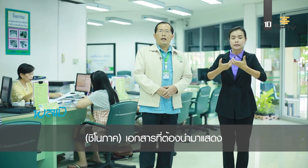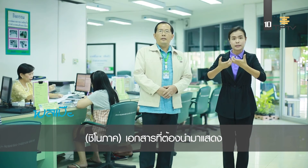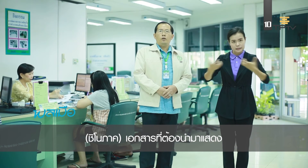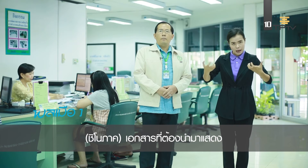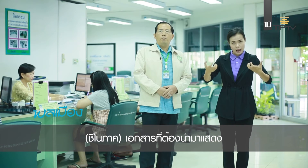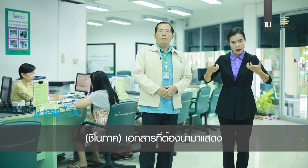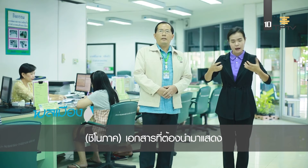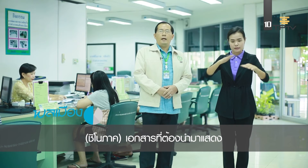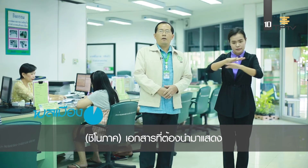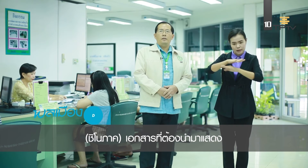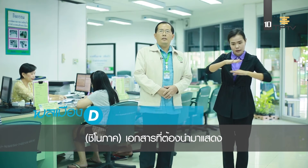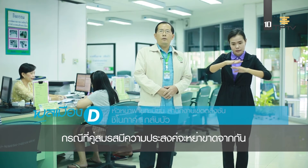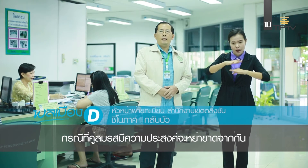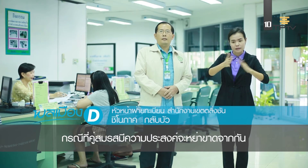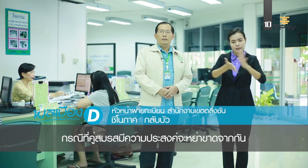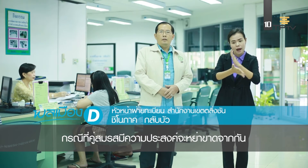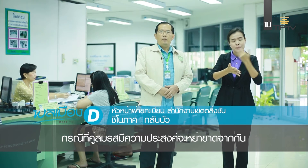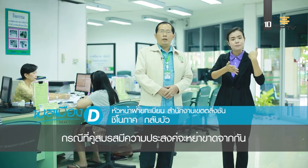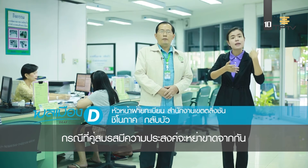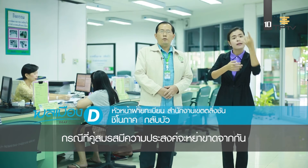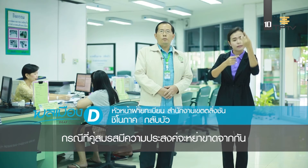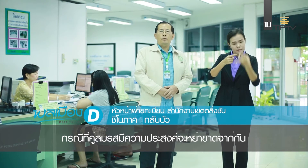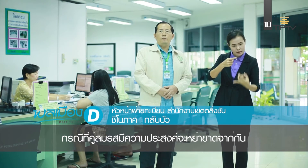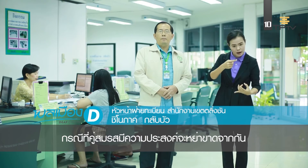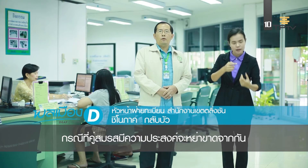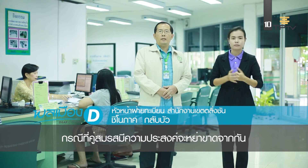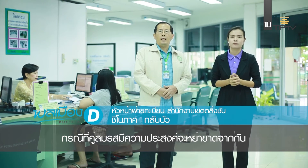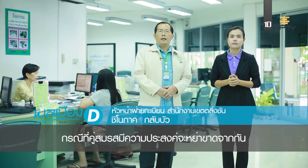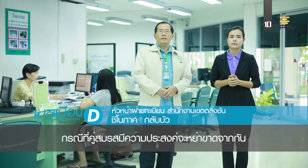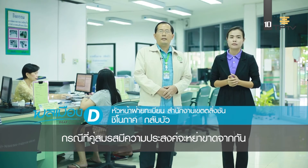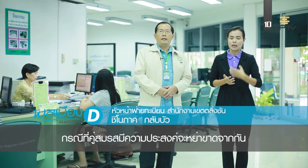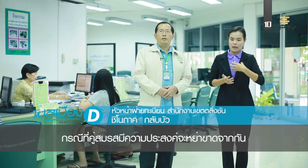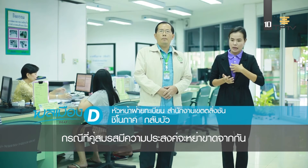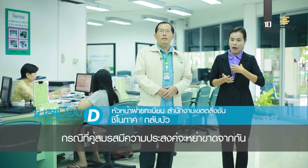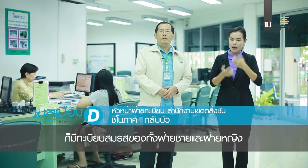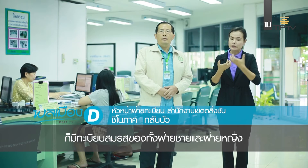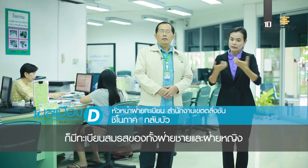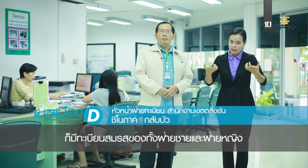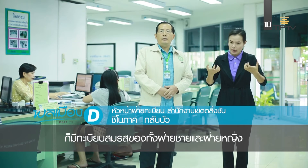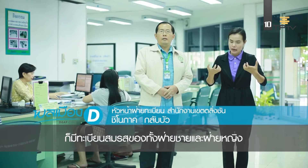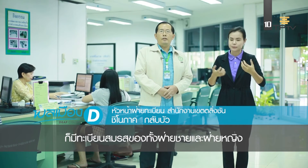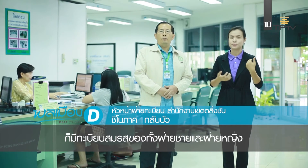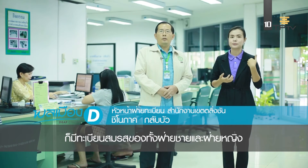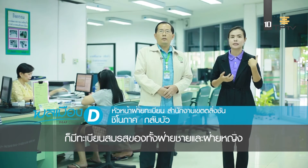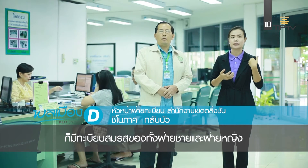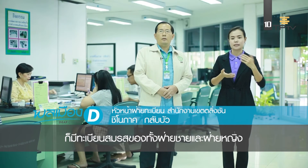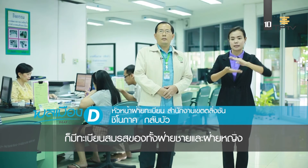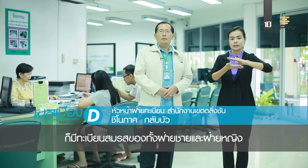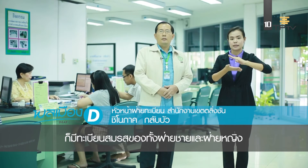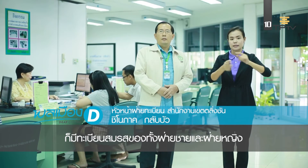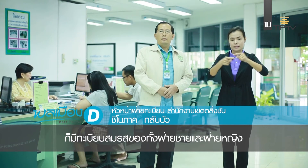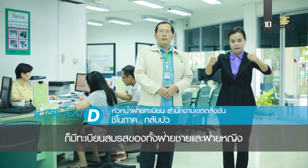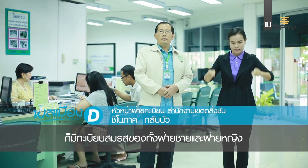เอกสารที่ต้องนำมาแสดงกรณีที่ว่ามีความคู่สมรสมีความประสงค์จะหย่าขาดจากกันก็มีทะเบียนสมรส